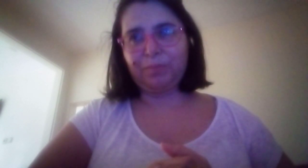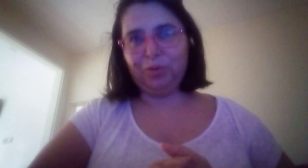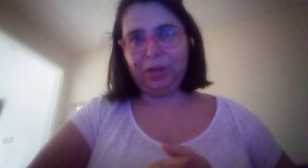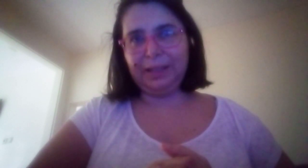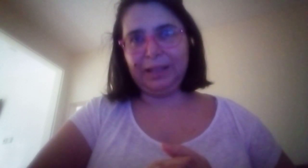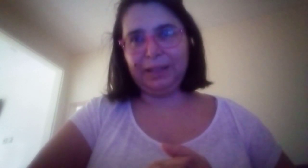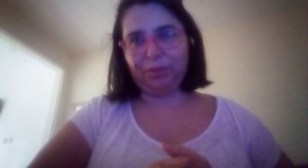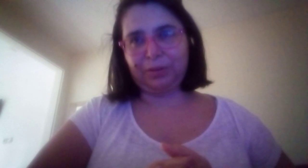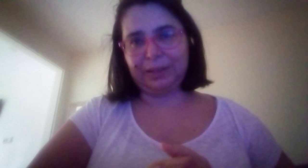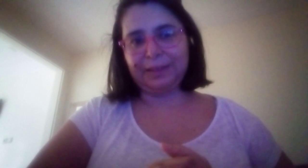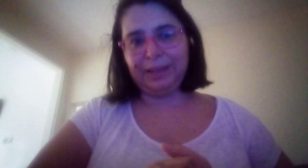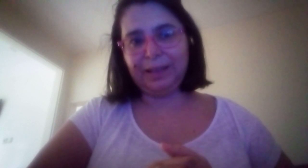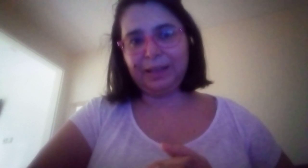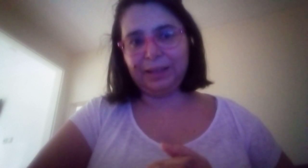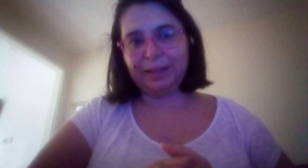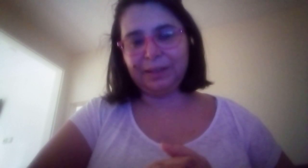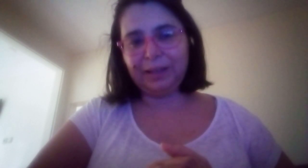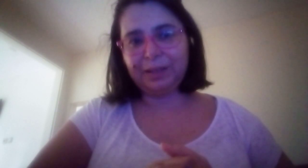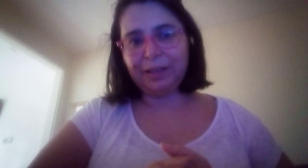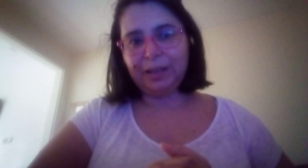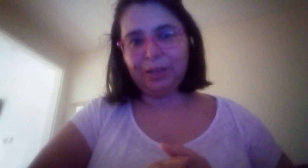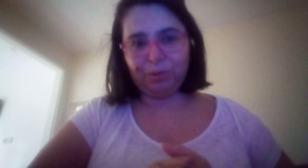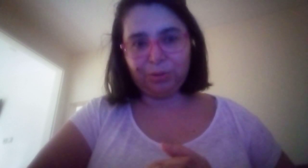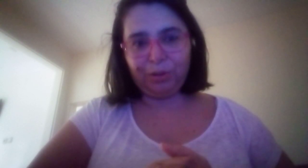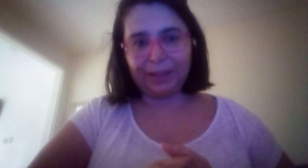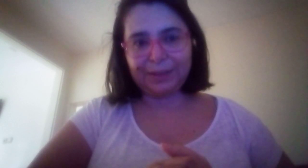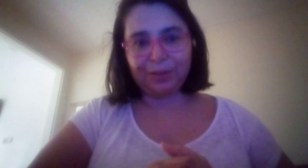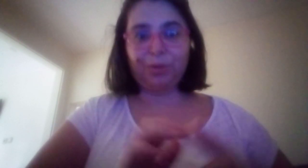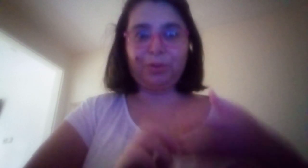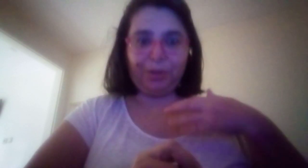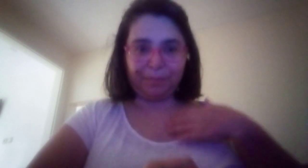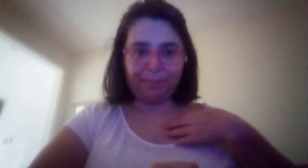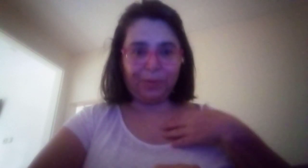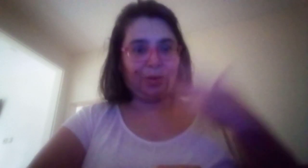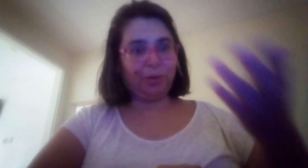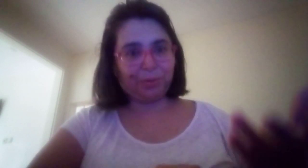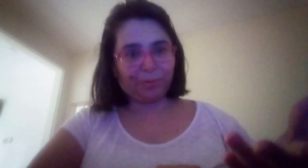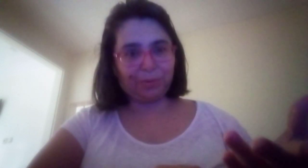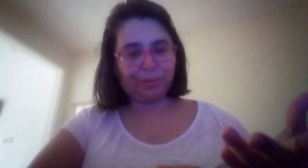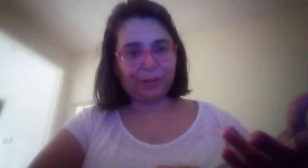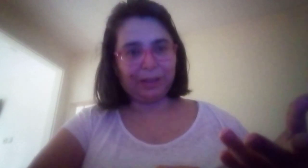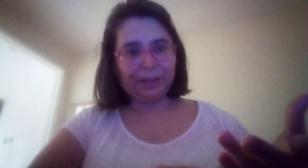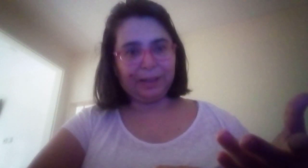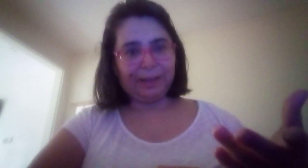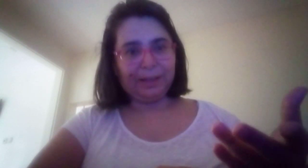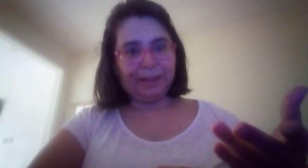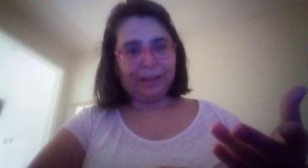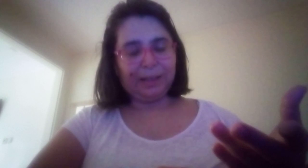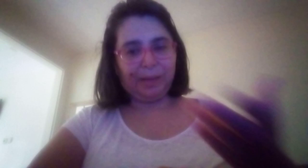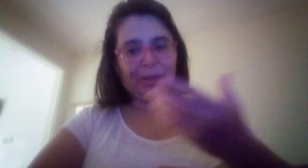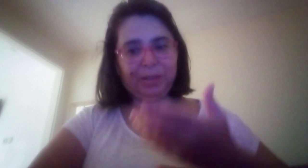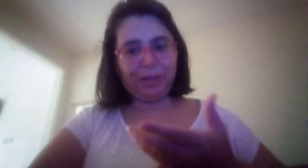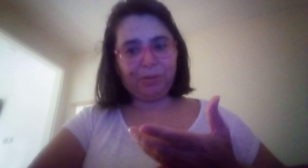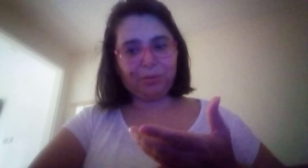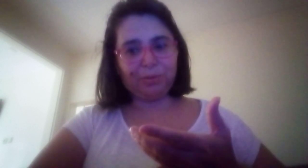mücadele noktasında insanlar yoruluyor yoruluyorum yoruluyorsun ama şimdi